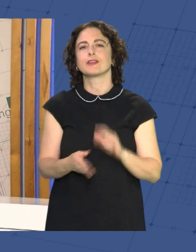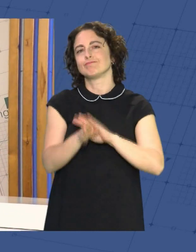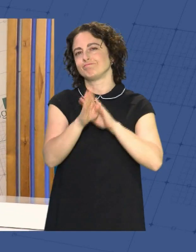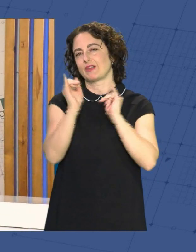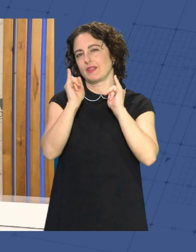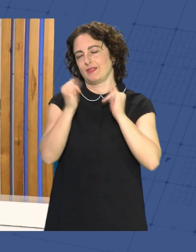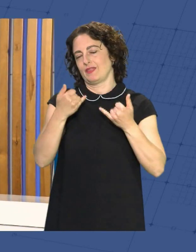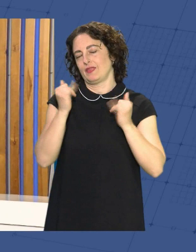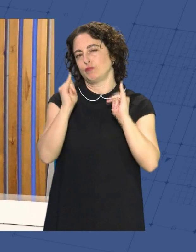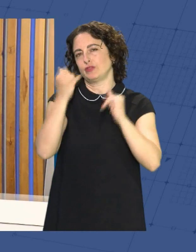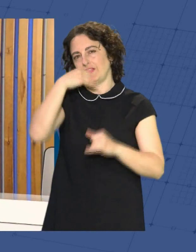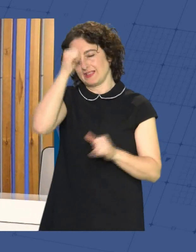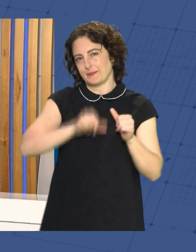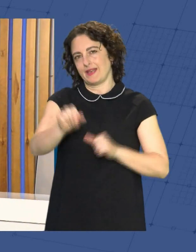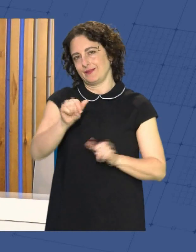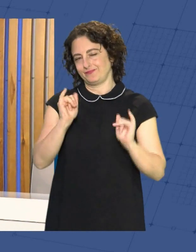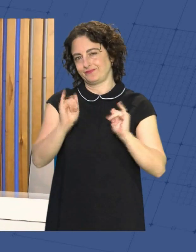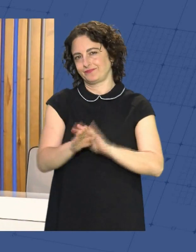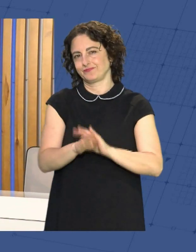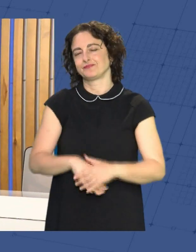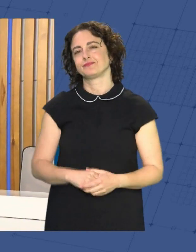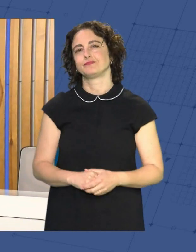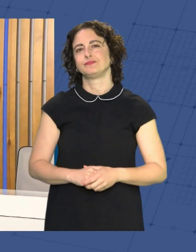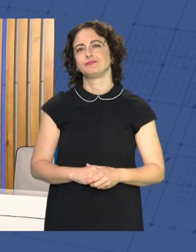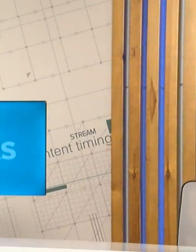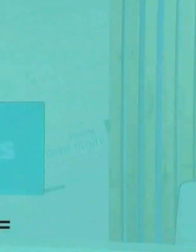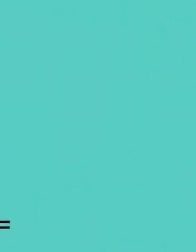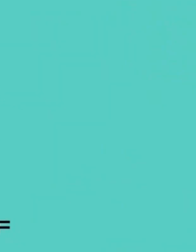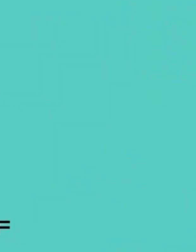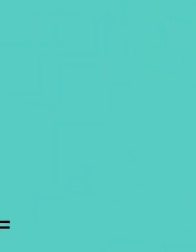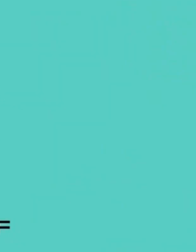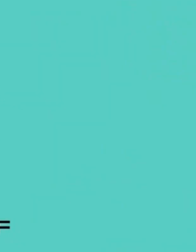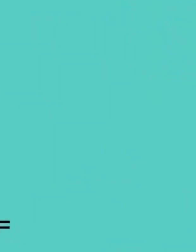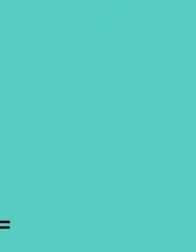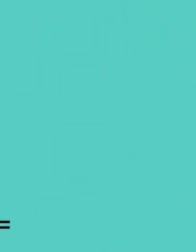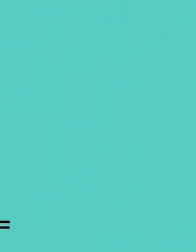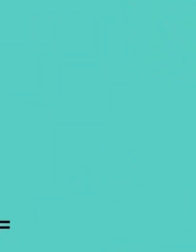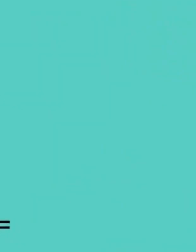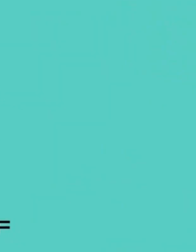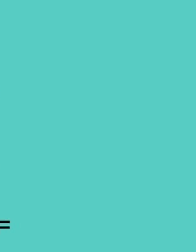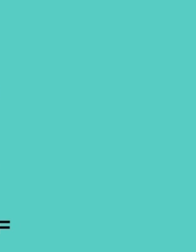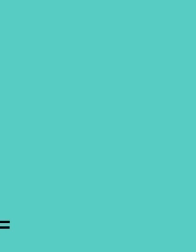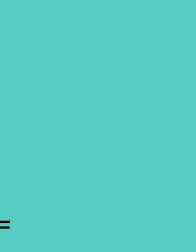disfrutando del fin de semana que sigan disfrutando así que sigan disfrutando y así